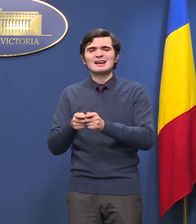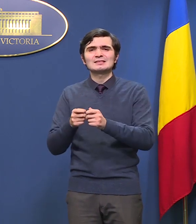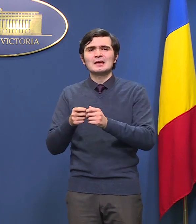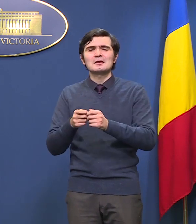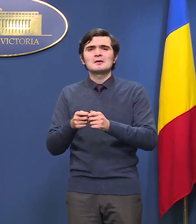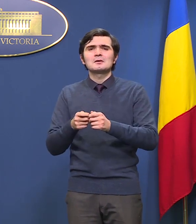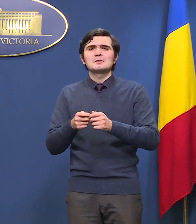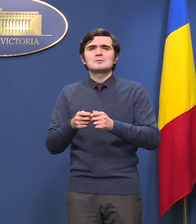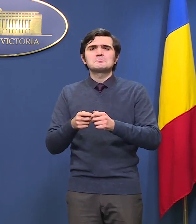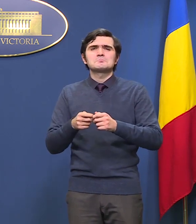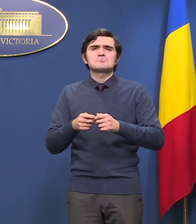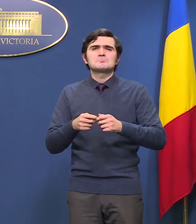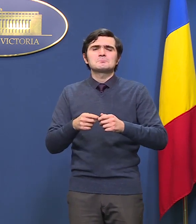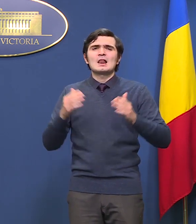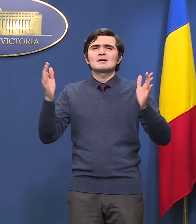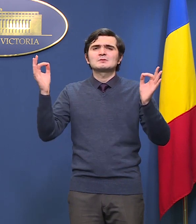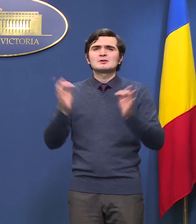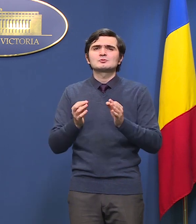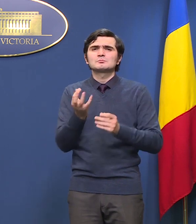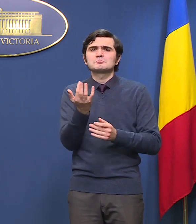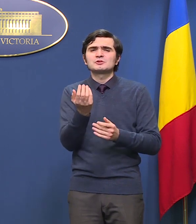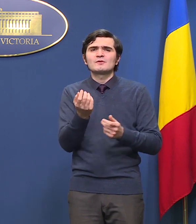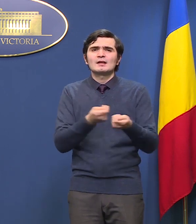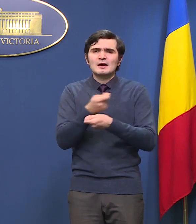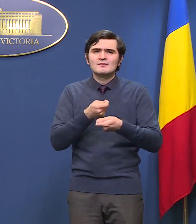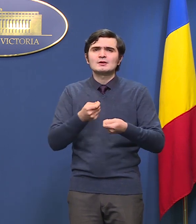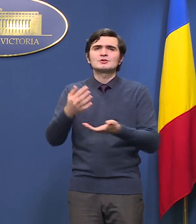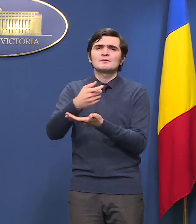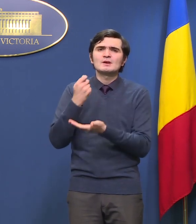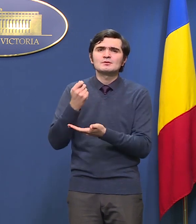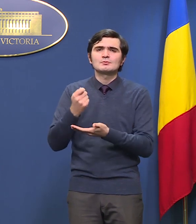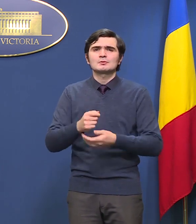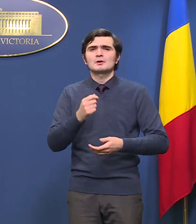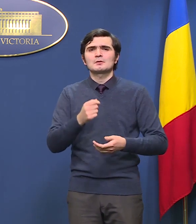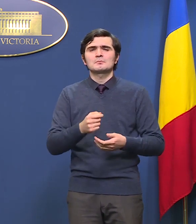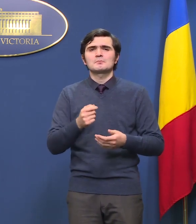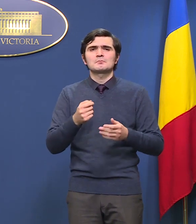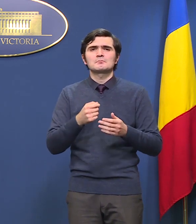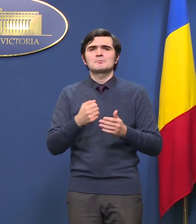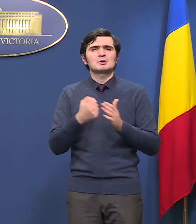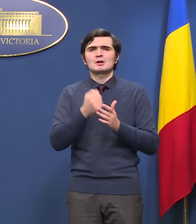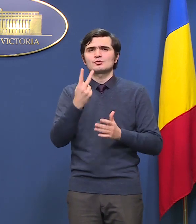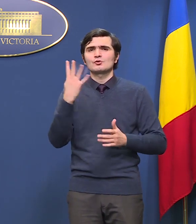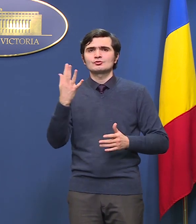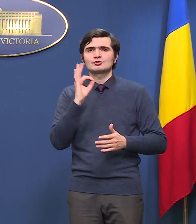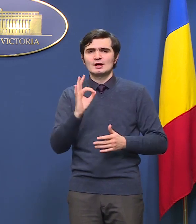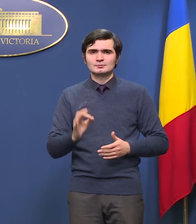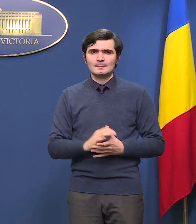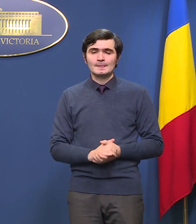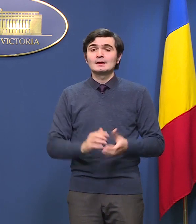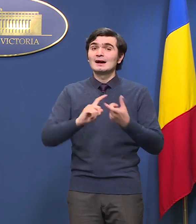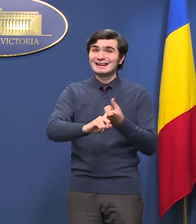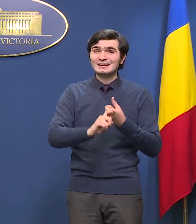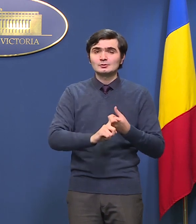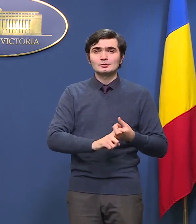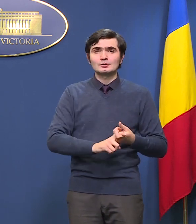de afaceri, încasările, veniturile cu un procent mai mare de 25%. În ceea ce privește situația